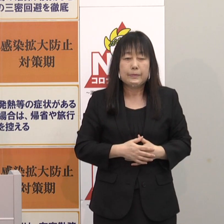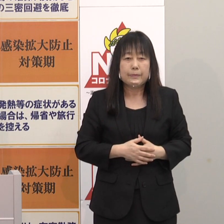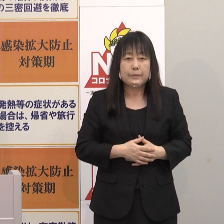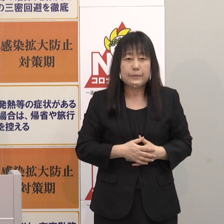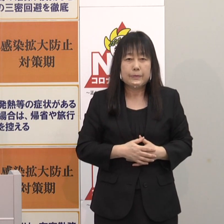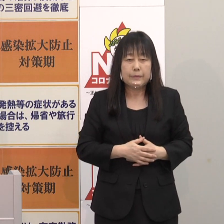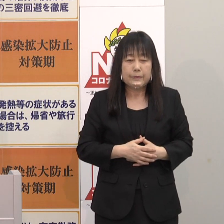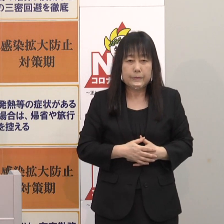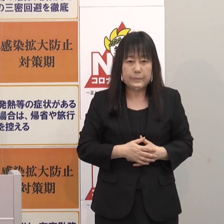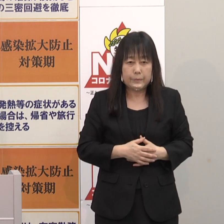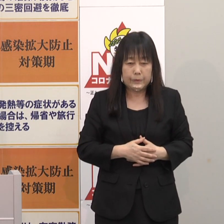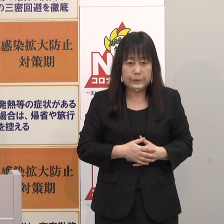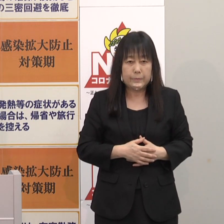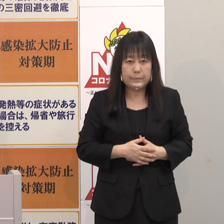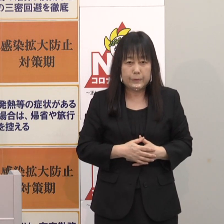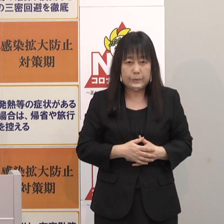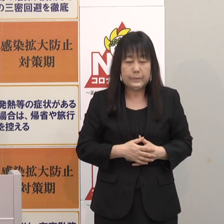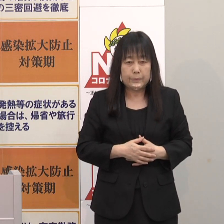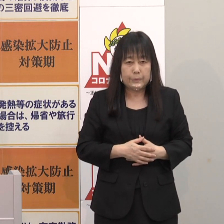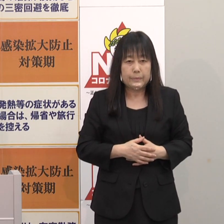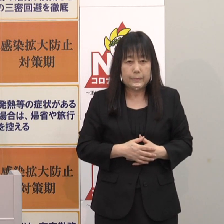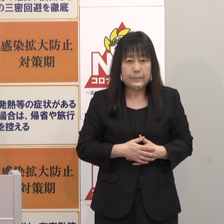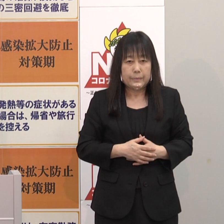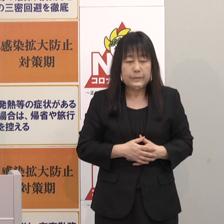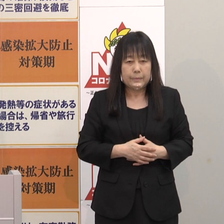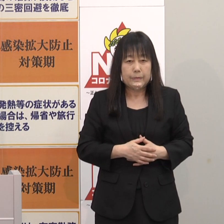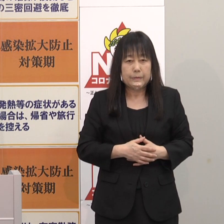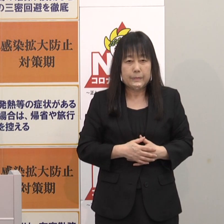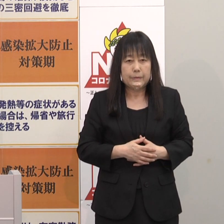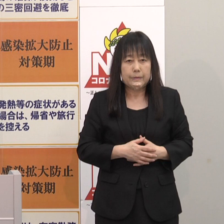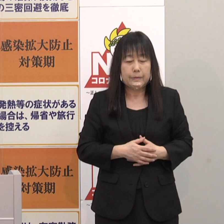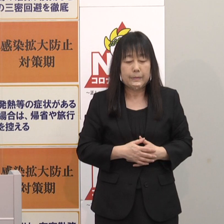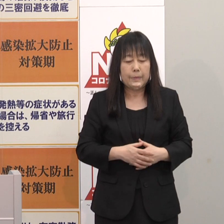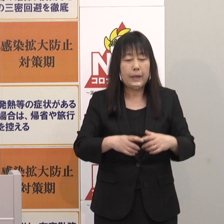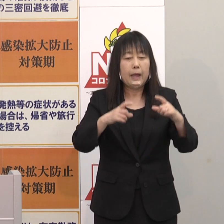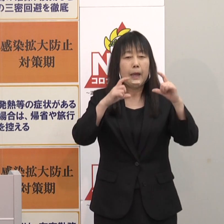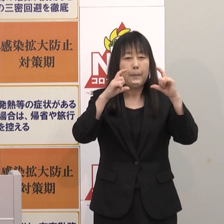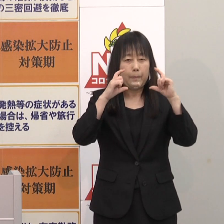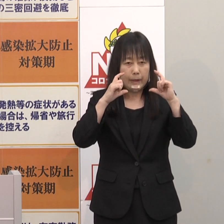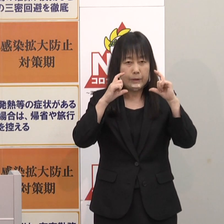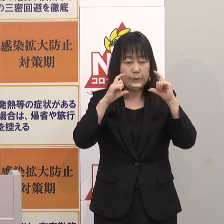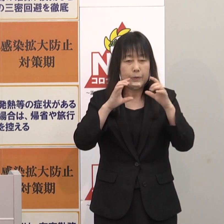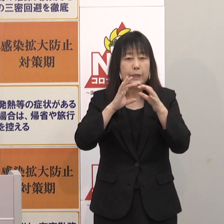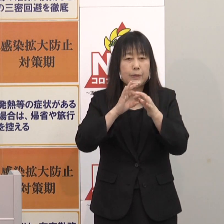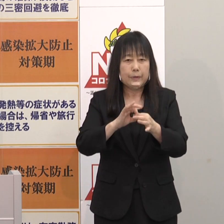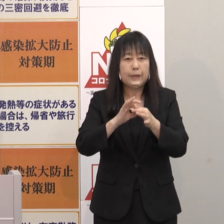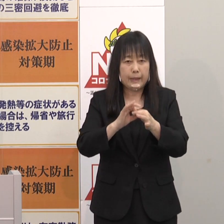改めてこの利用マスク着用についての